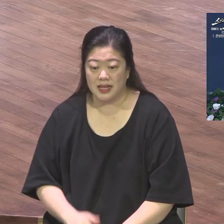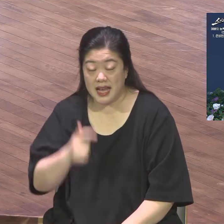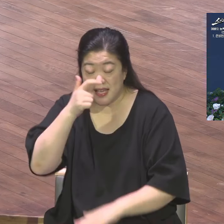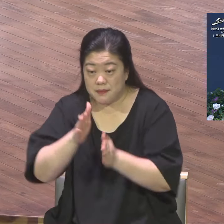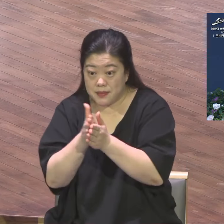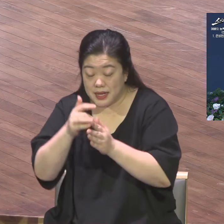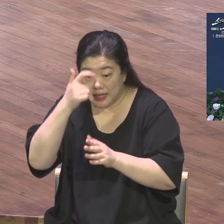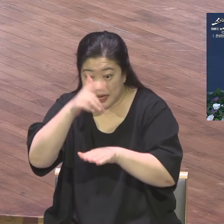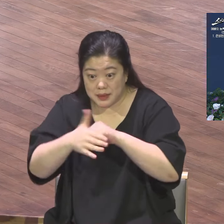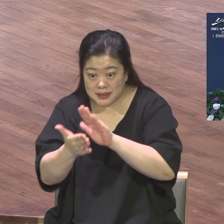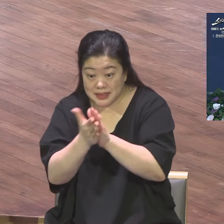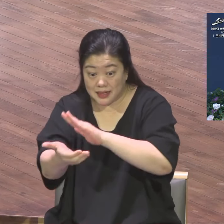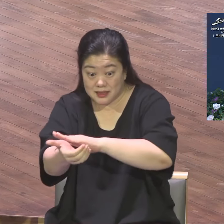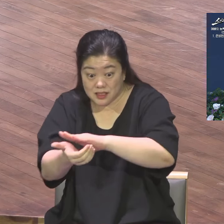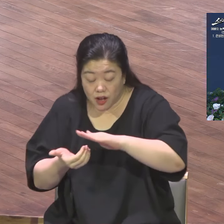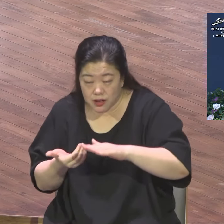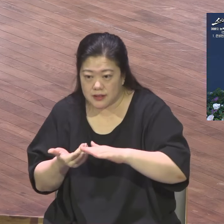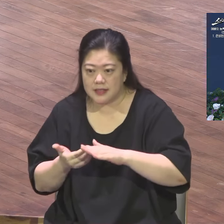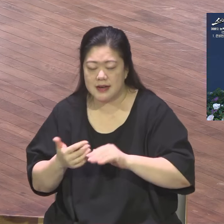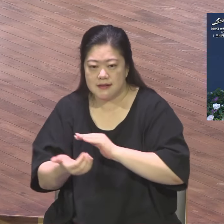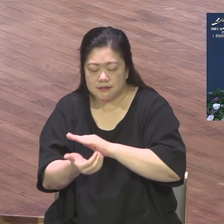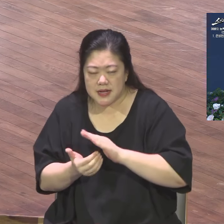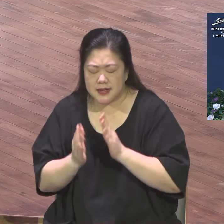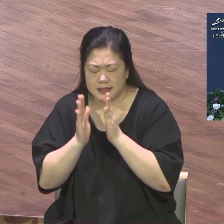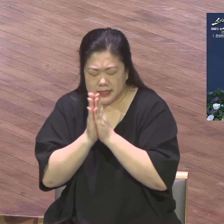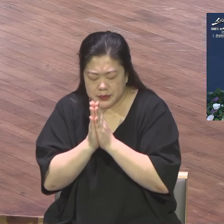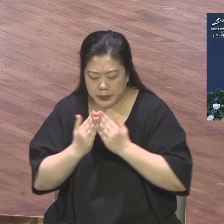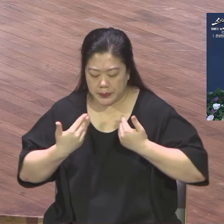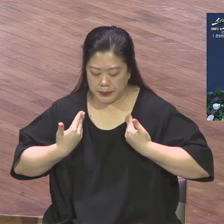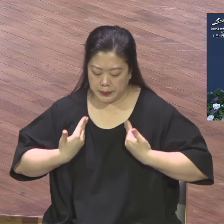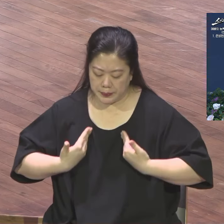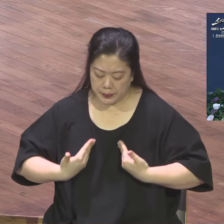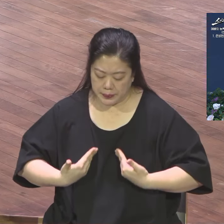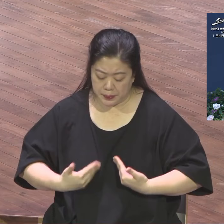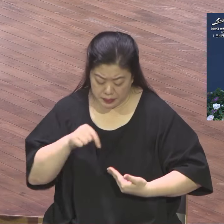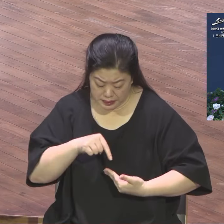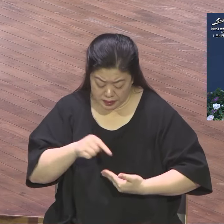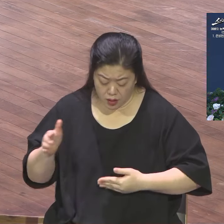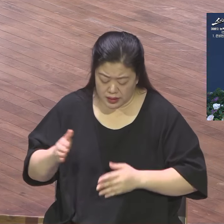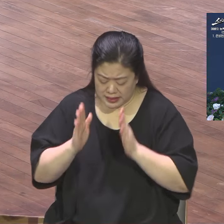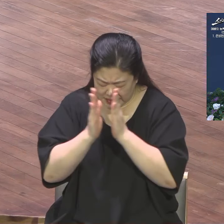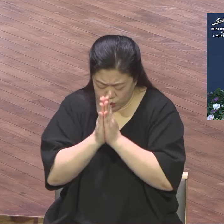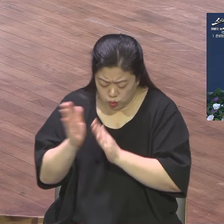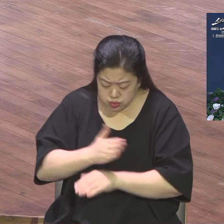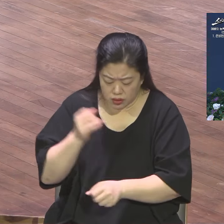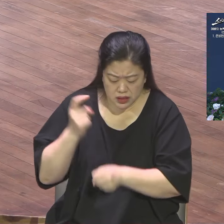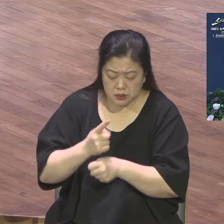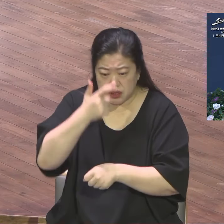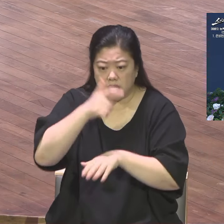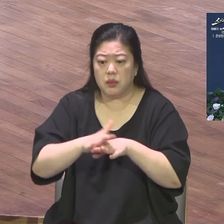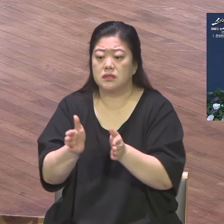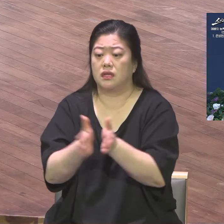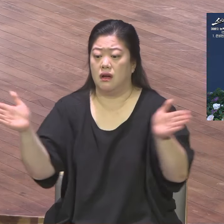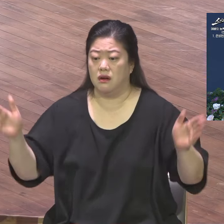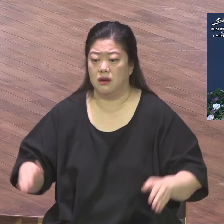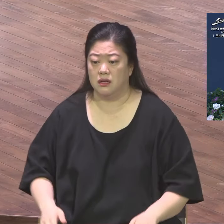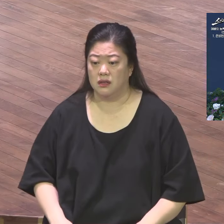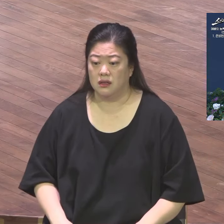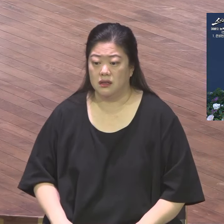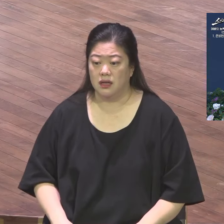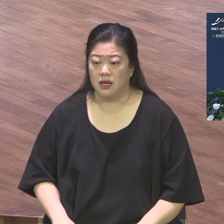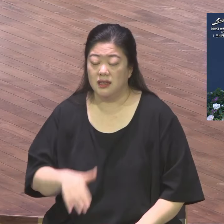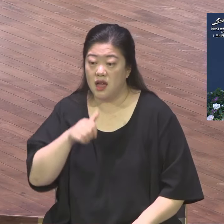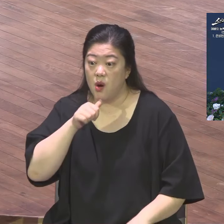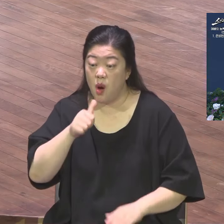전부터 시작됩니다. 온전한 예배는 예배 시작 전부터 시작이 된다 이 말이에요. 온전한 예배. 예배